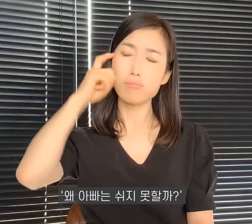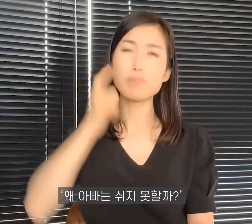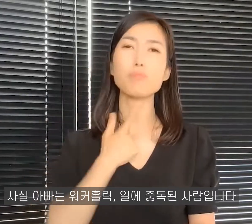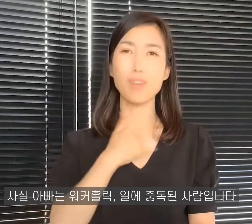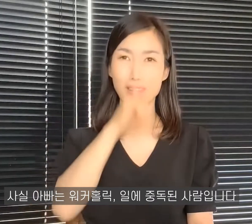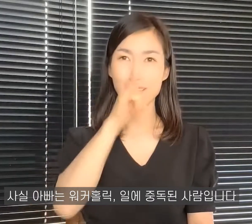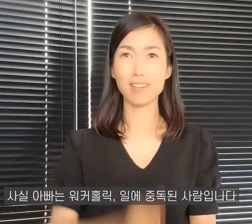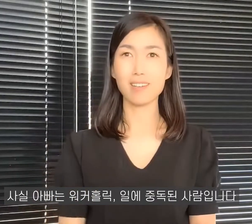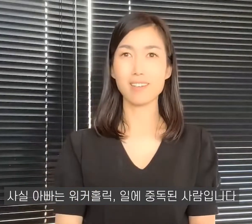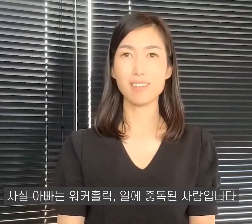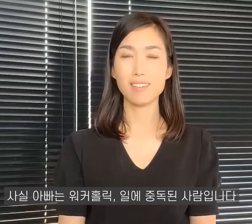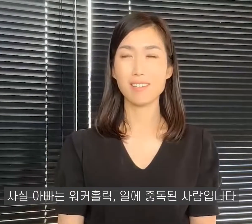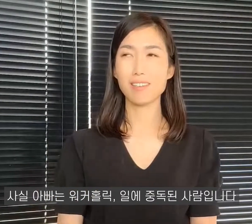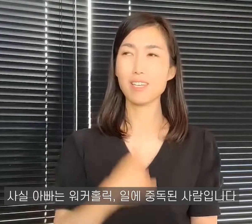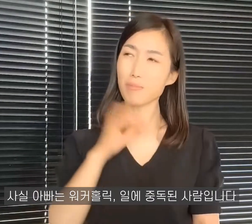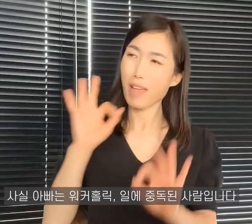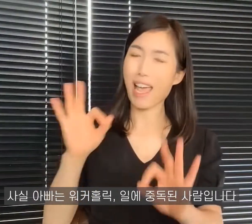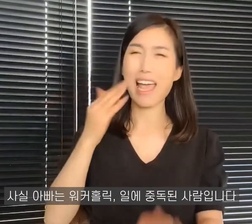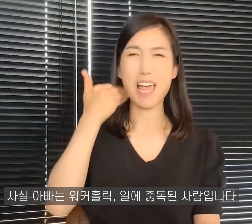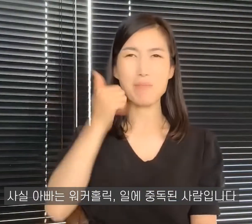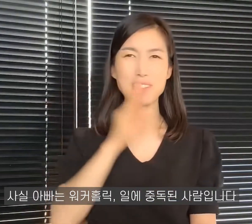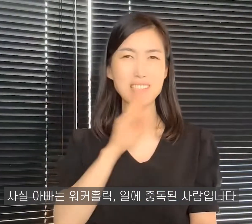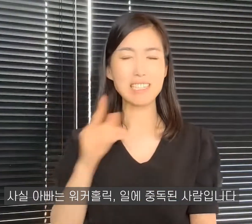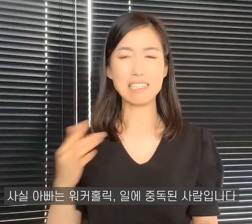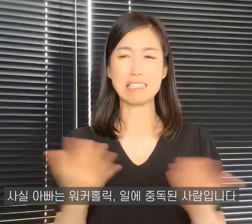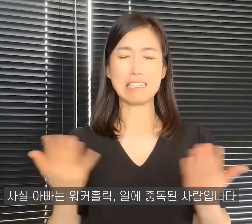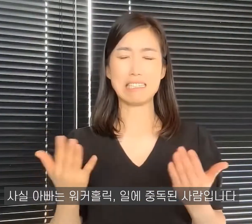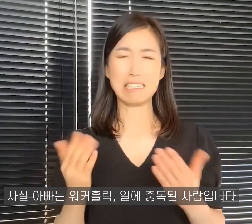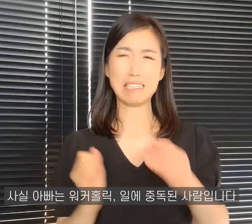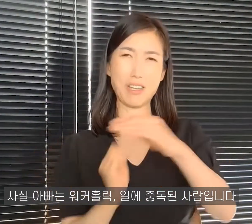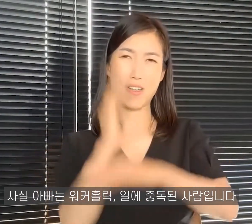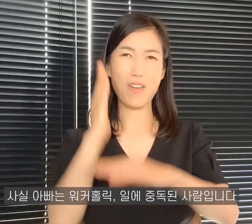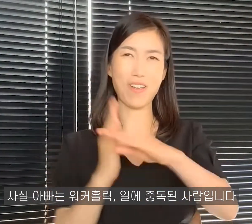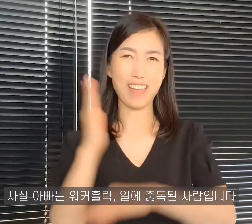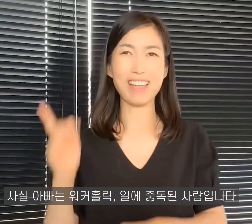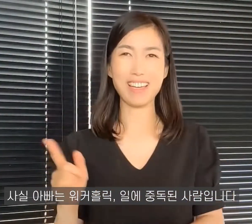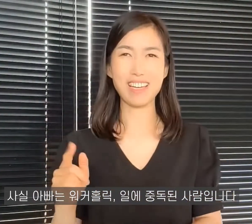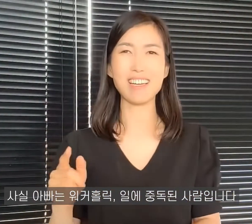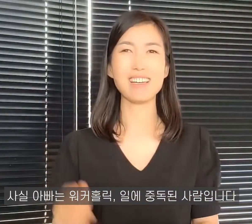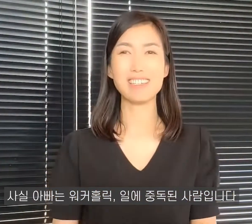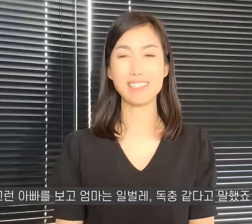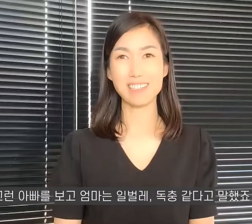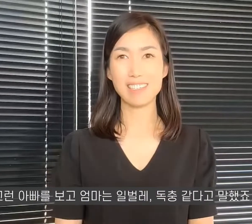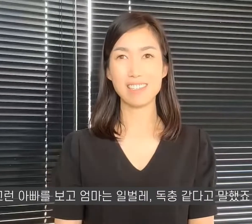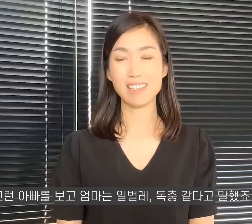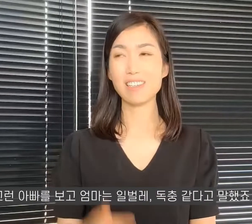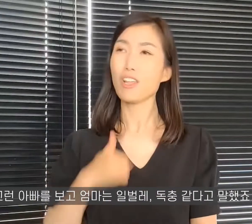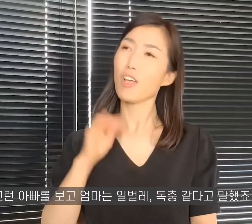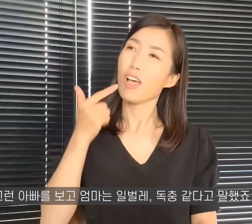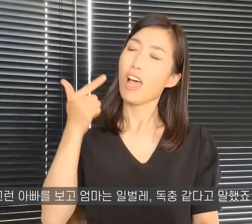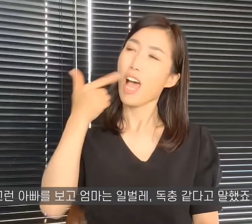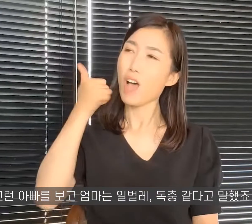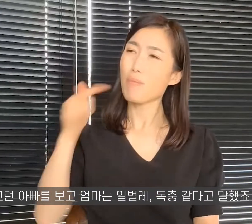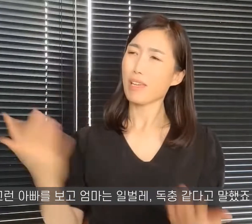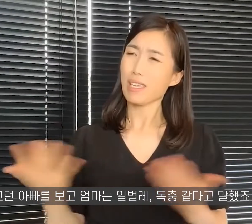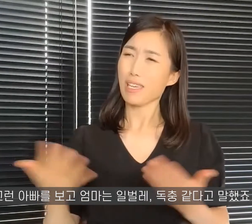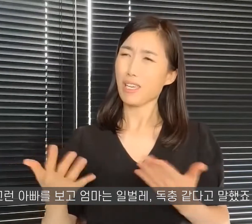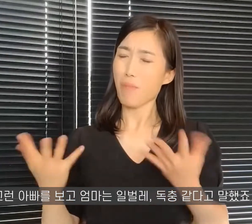사실 아빠는 워커홀릭 일에 중독된 사람 입니다 그런 아빠를 보고 엄마는 1 벌 레